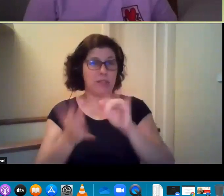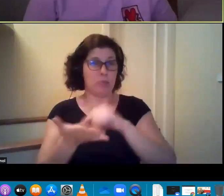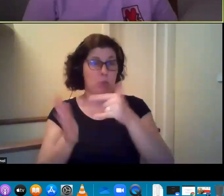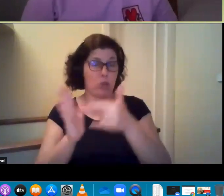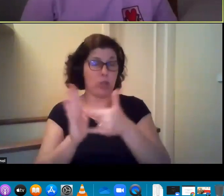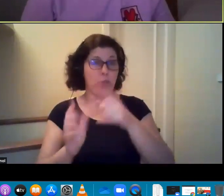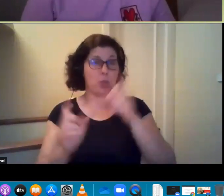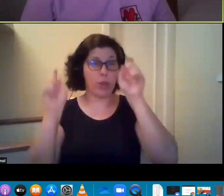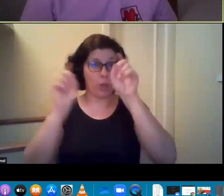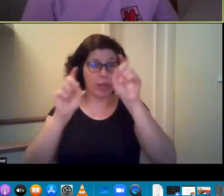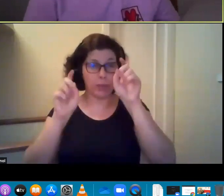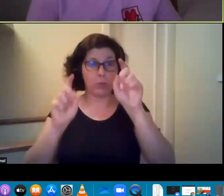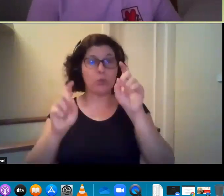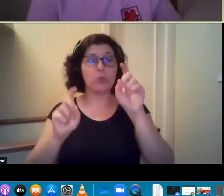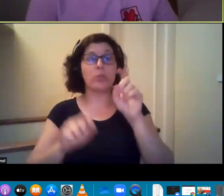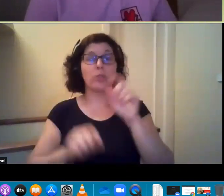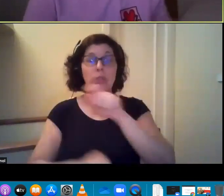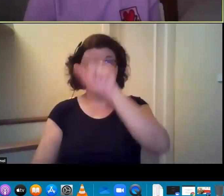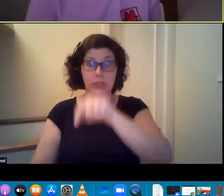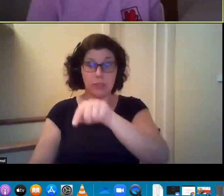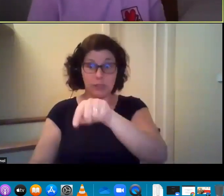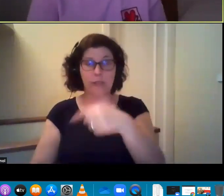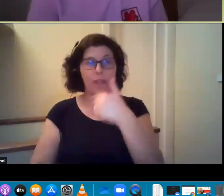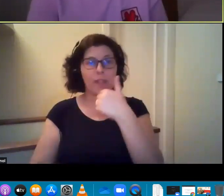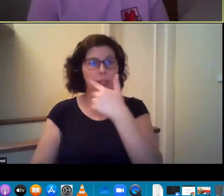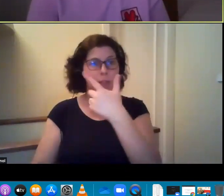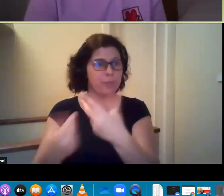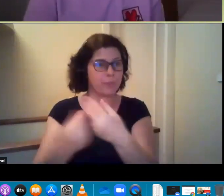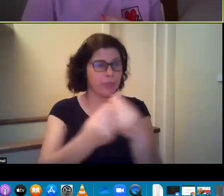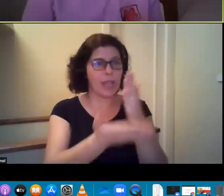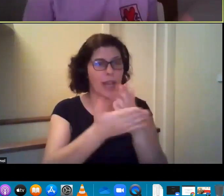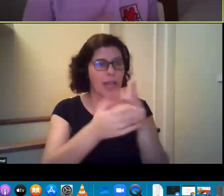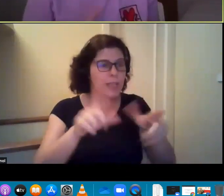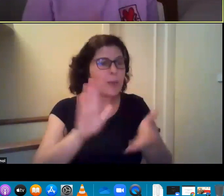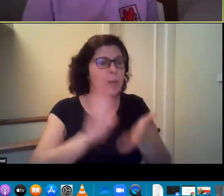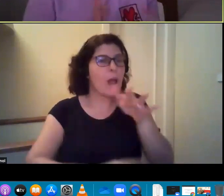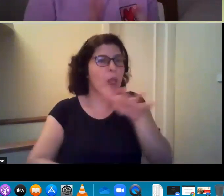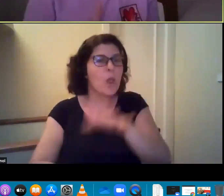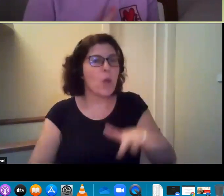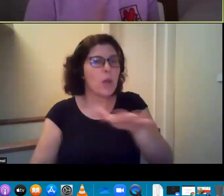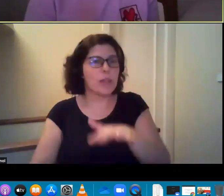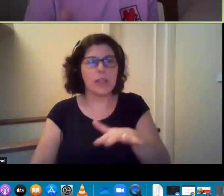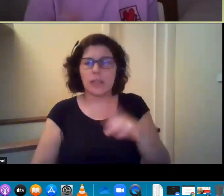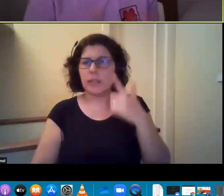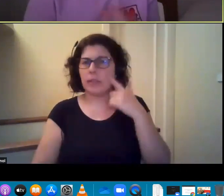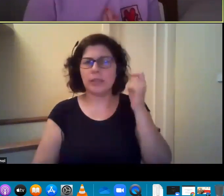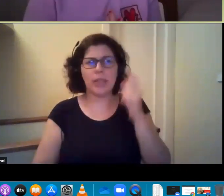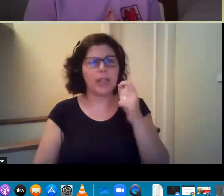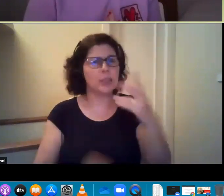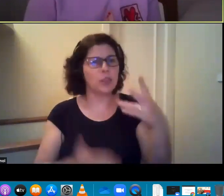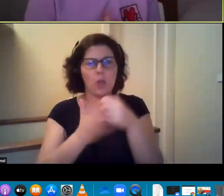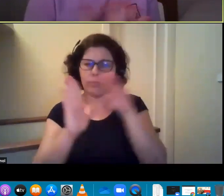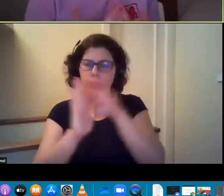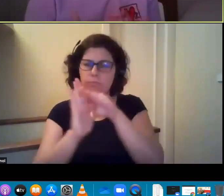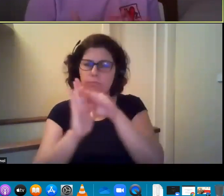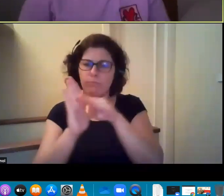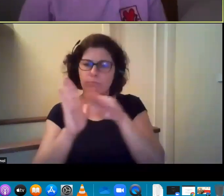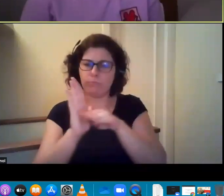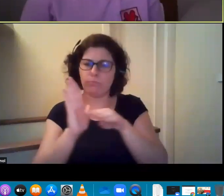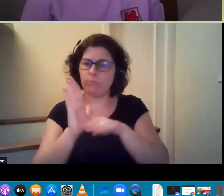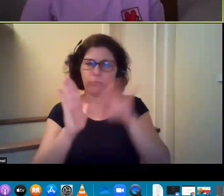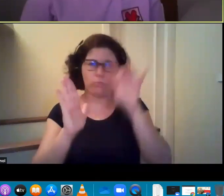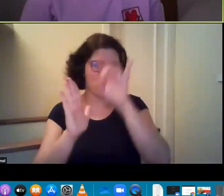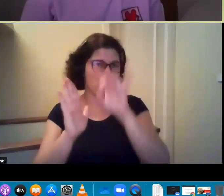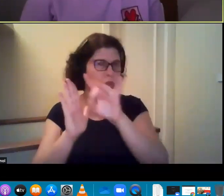educativos, y luego ellos os dirán la clase a la que tenéis que acudir. En todo momento siempre está todo muy pautado y muy marcado, y nunca ha